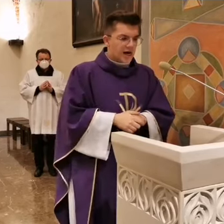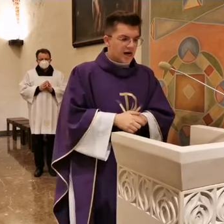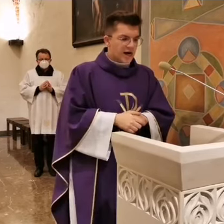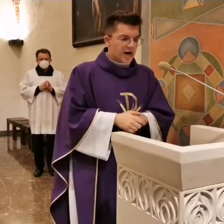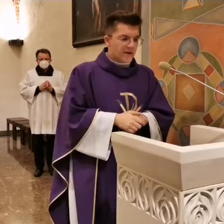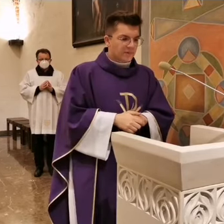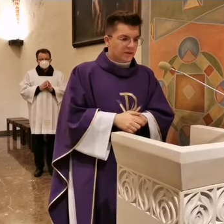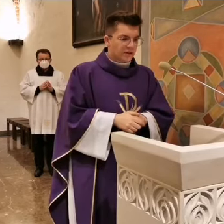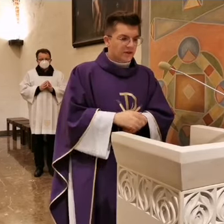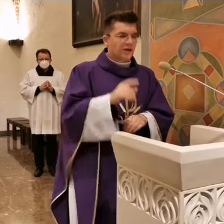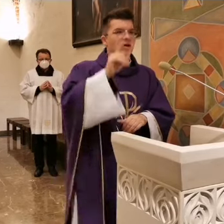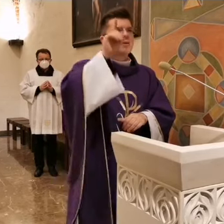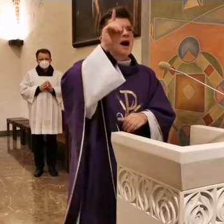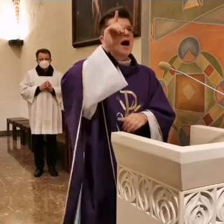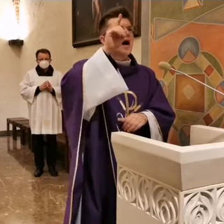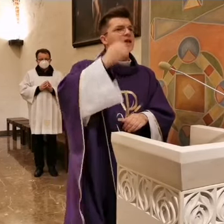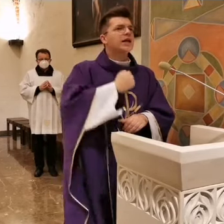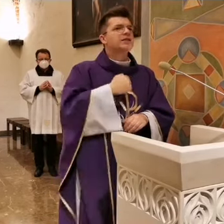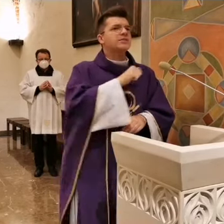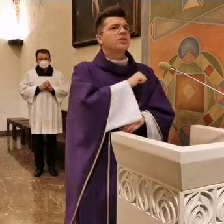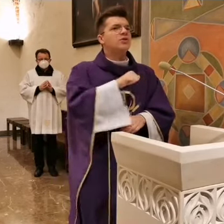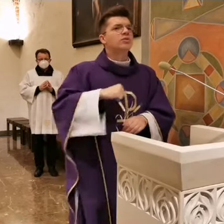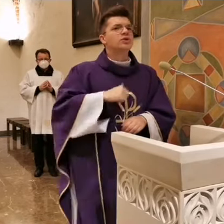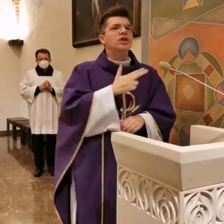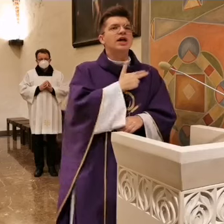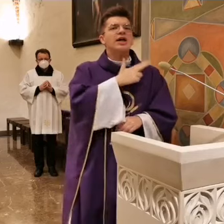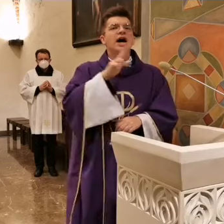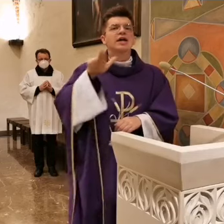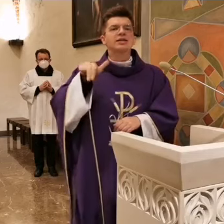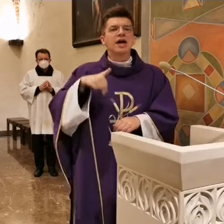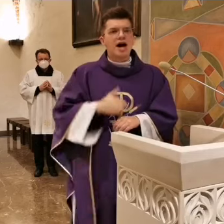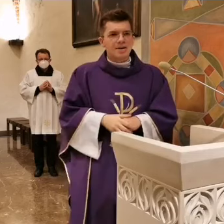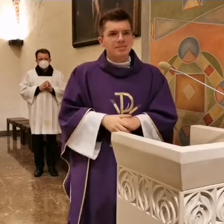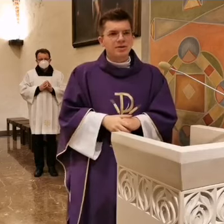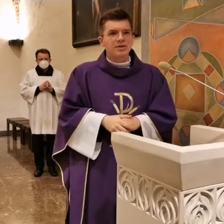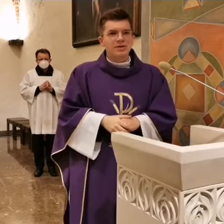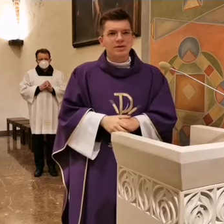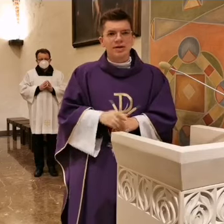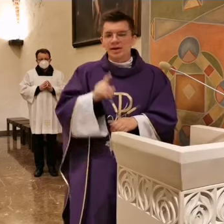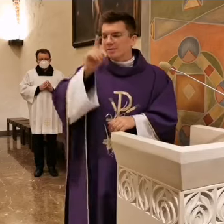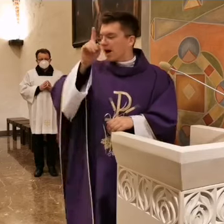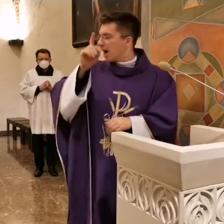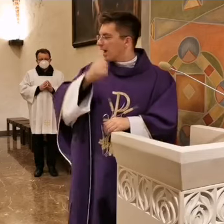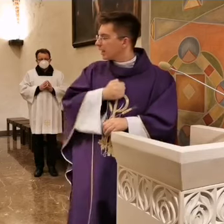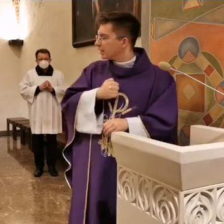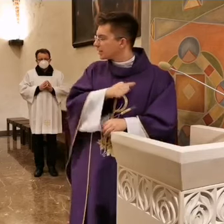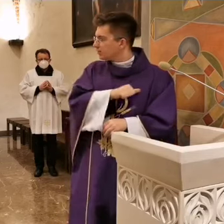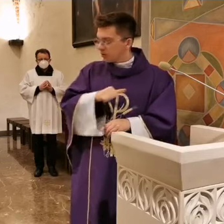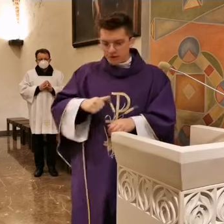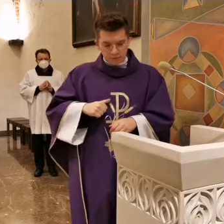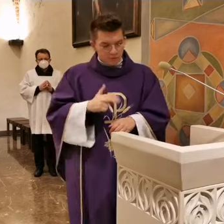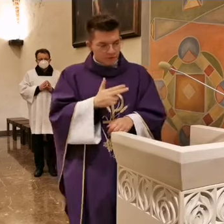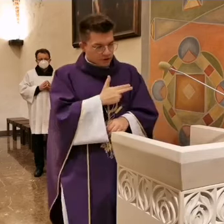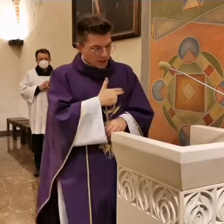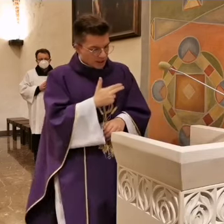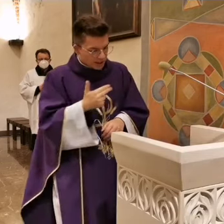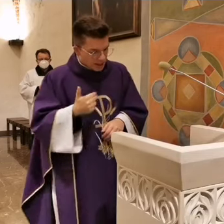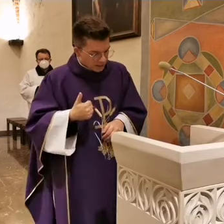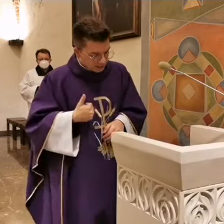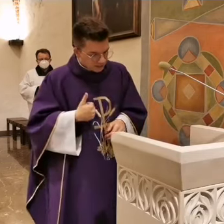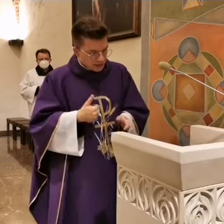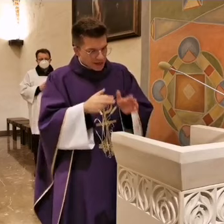nad nami. Panie, zmiłuj się nad nami. Panie, zmiłuj